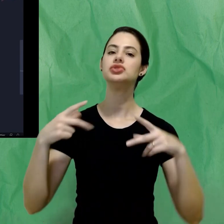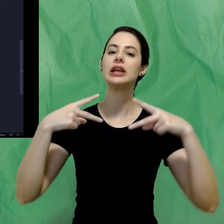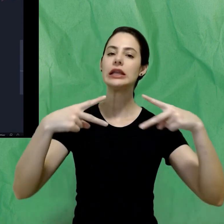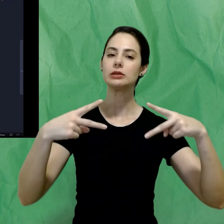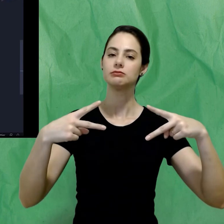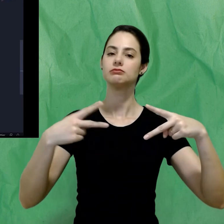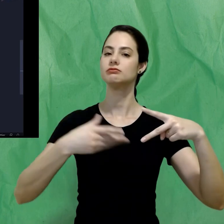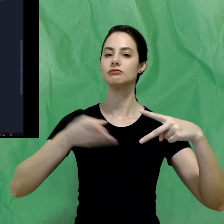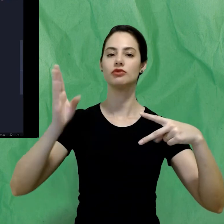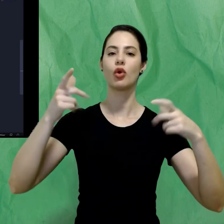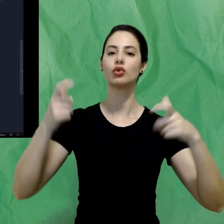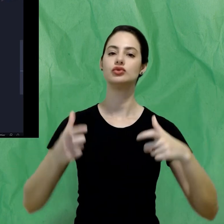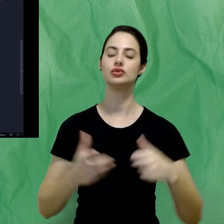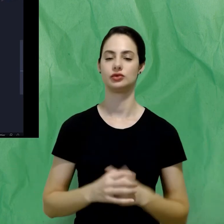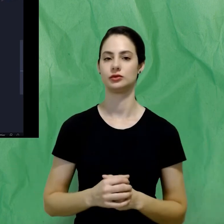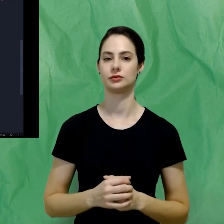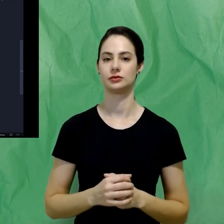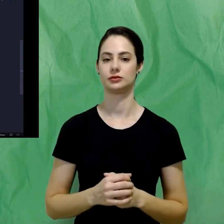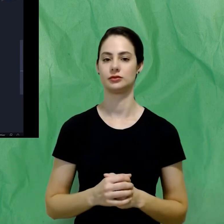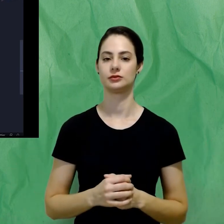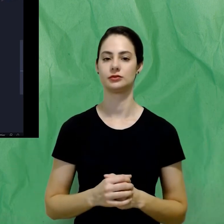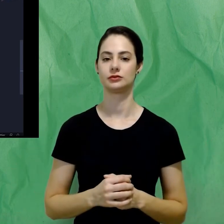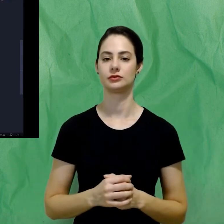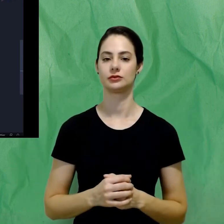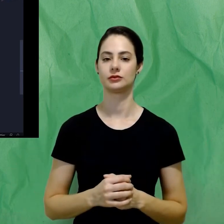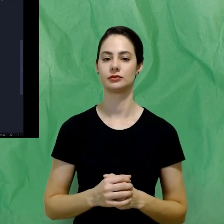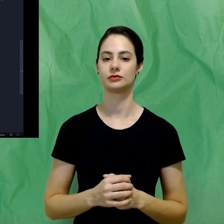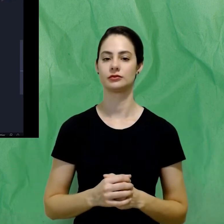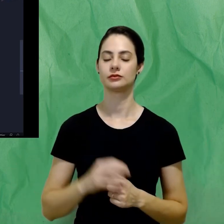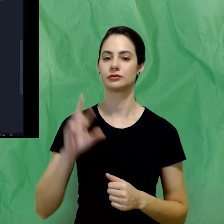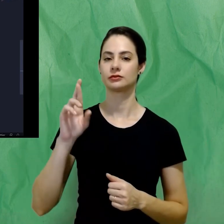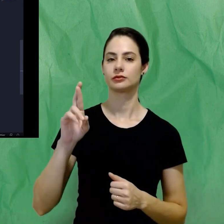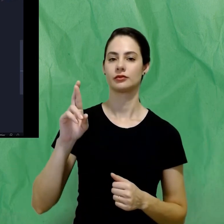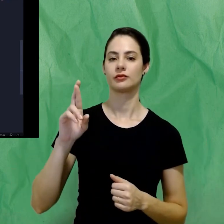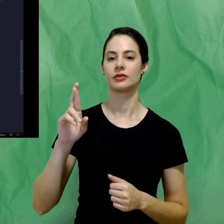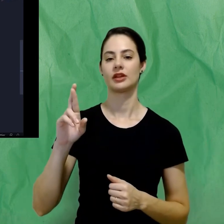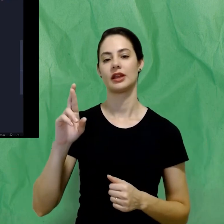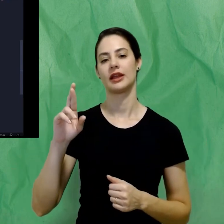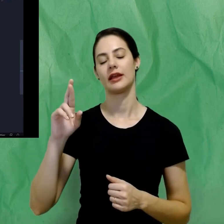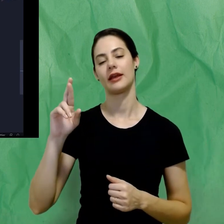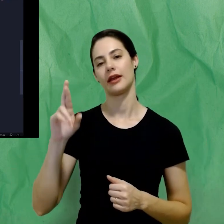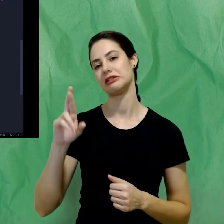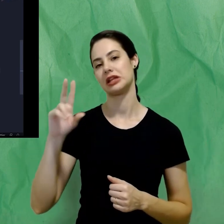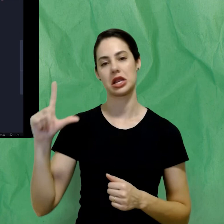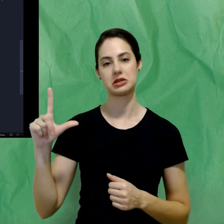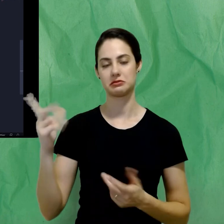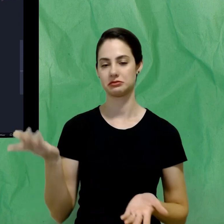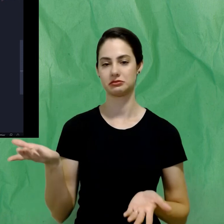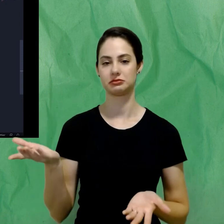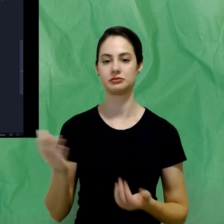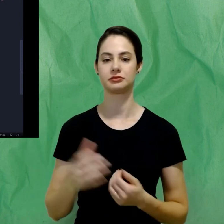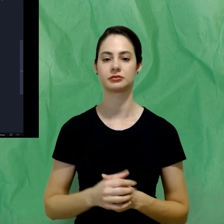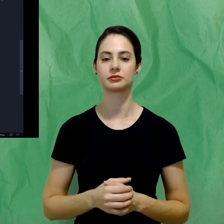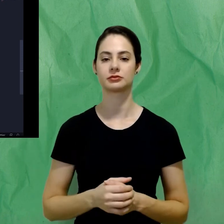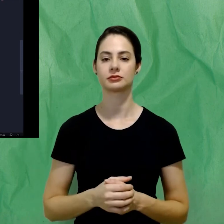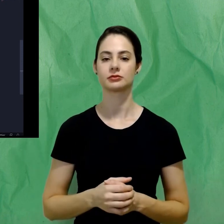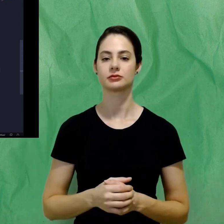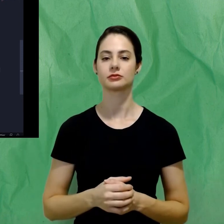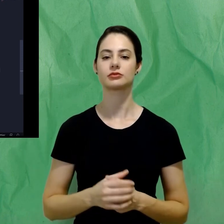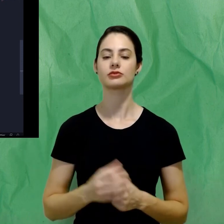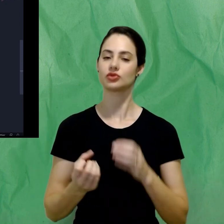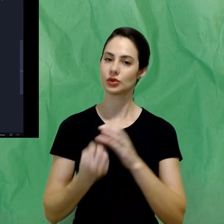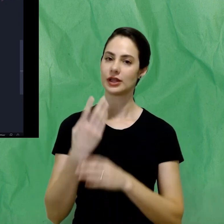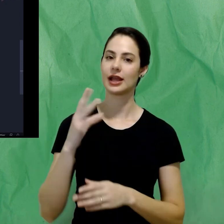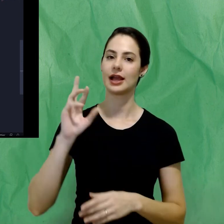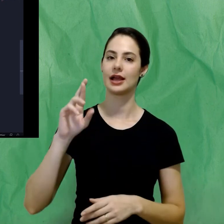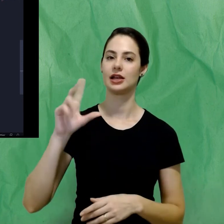link vai. Ou seja, um URL que quando eu clicar nesse link, ele vai lá para essa URL. E aí o que eu fiz é, criei um